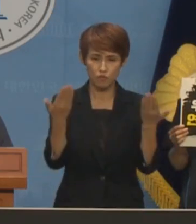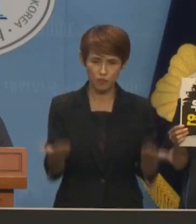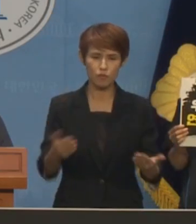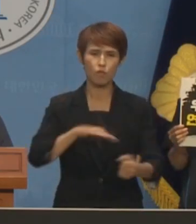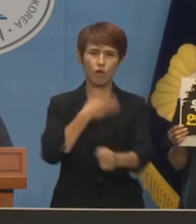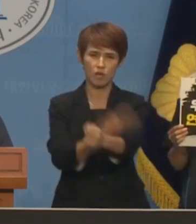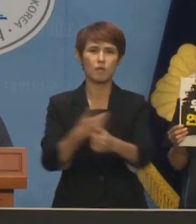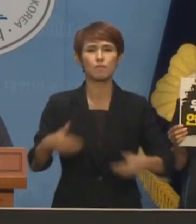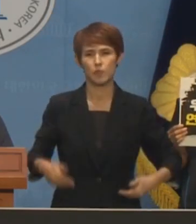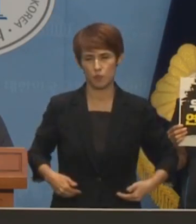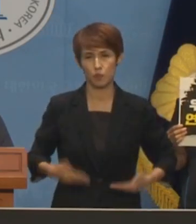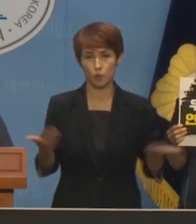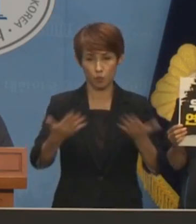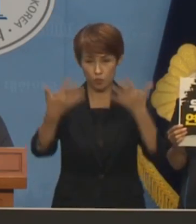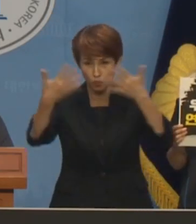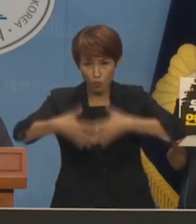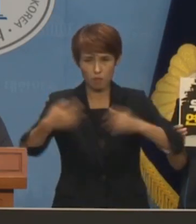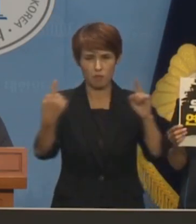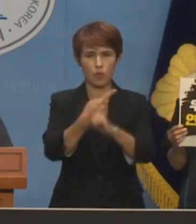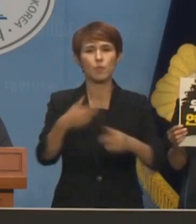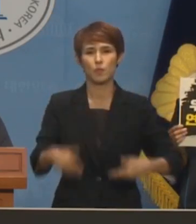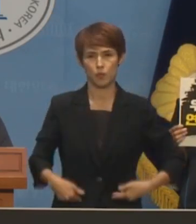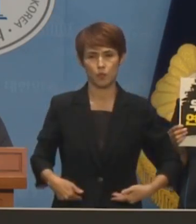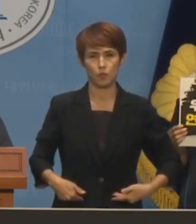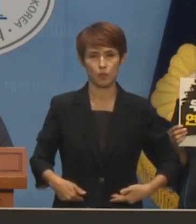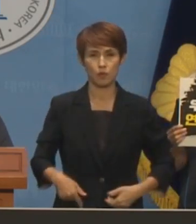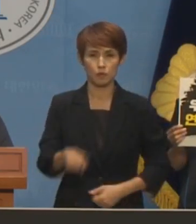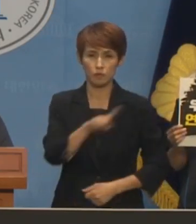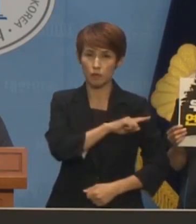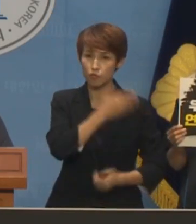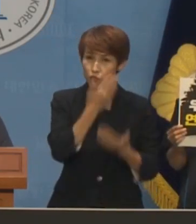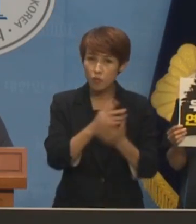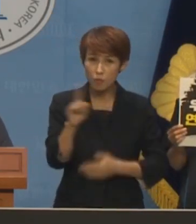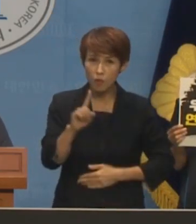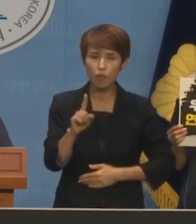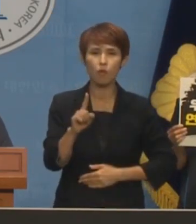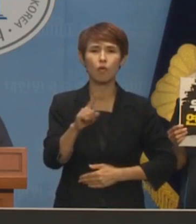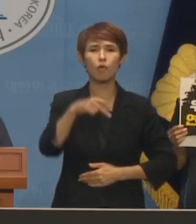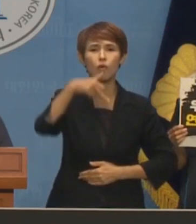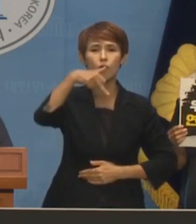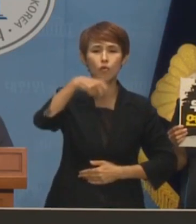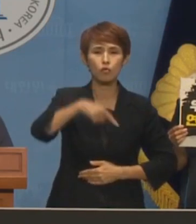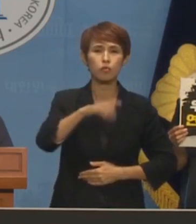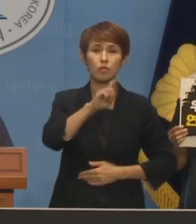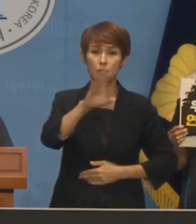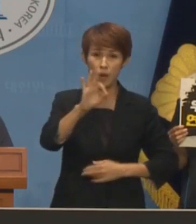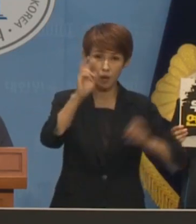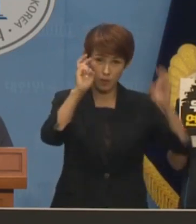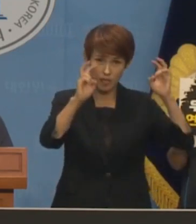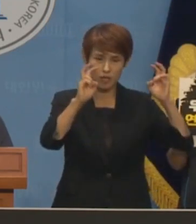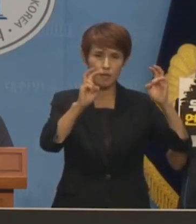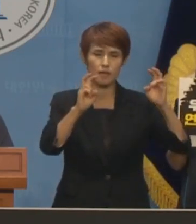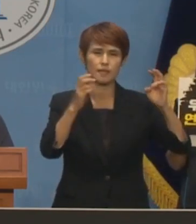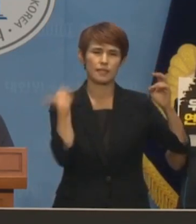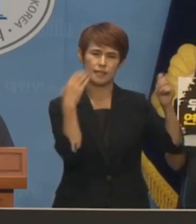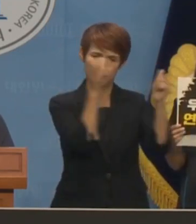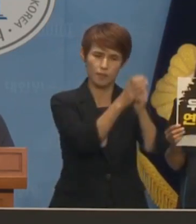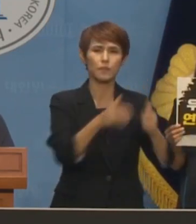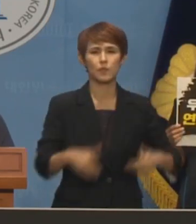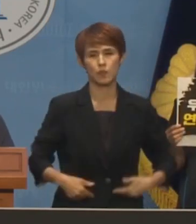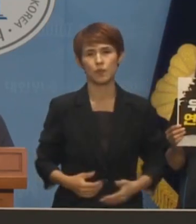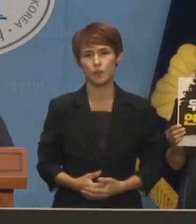합니다 그런데 그러려면 무엇보다 쿠팡이 사용자로서 제대로 책임을지게 하는 것이 중요합니다